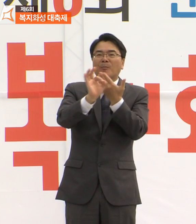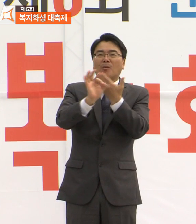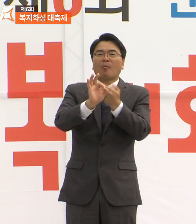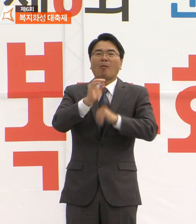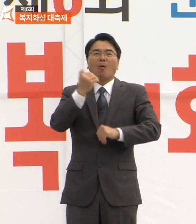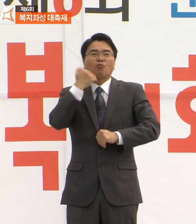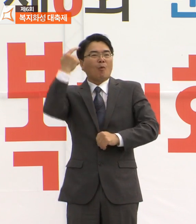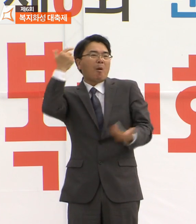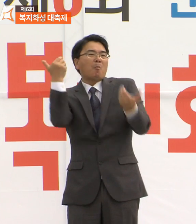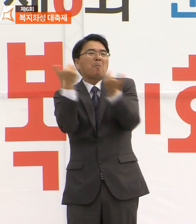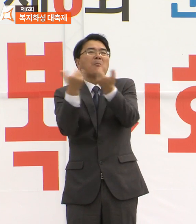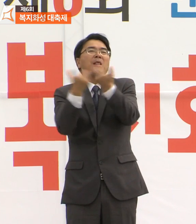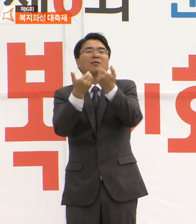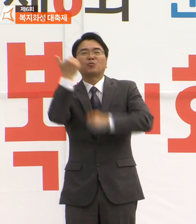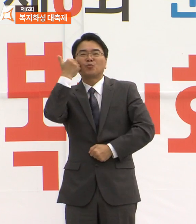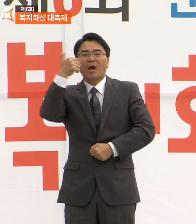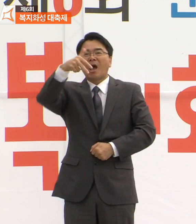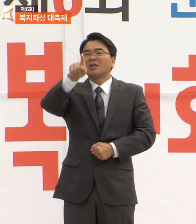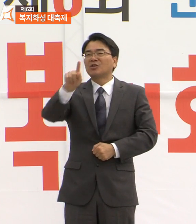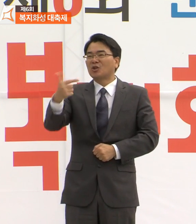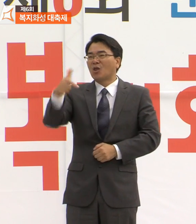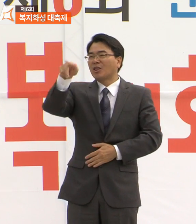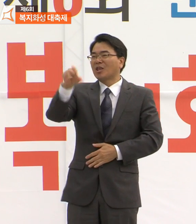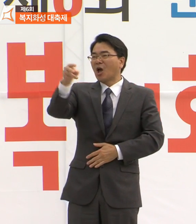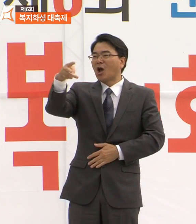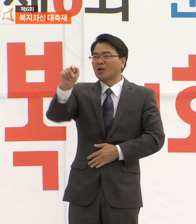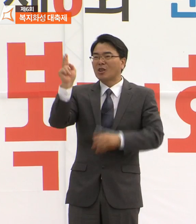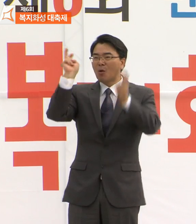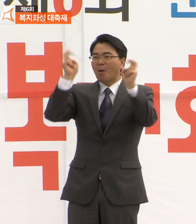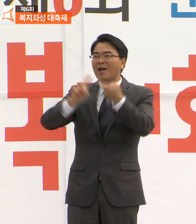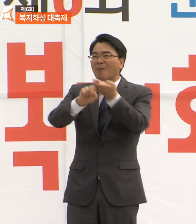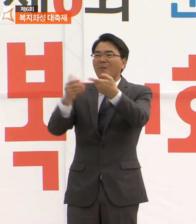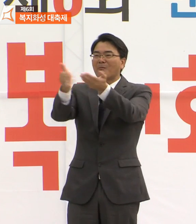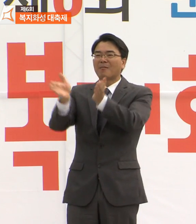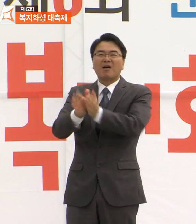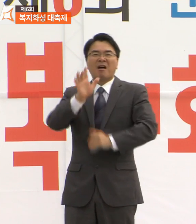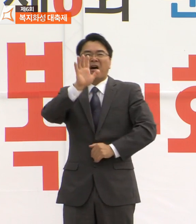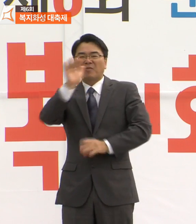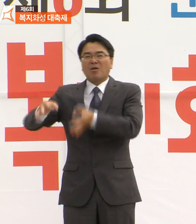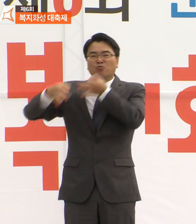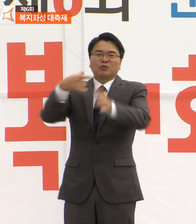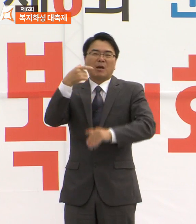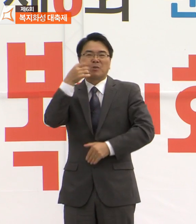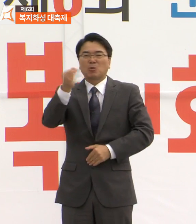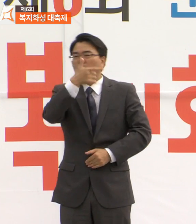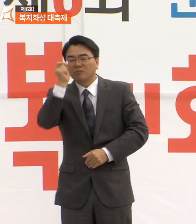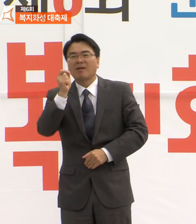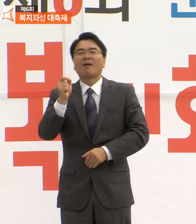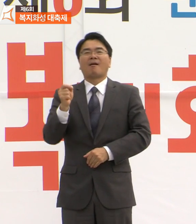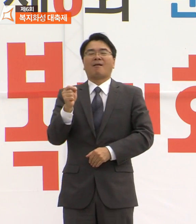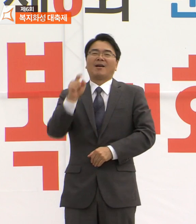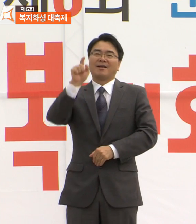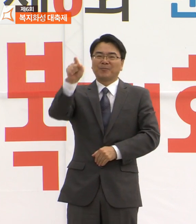나서 정경련 등등이 들고 나서서 말도 안 되는 얘기 하지 마라라고 얘기를 하죠. 투자 안 될 것이다 이렇게 얘기를 하는데 돈이 그렇게